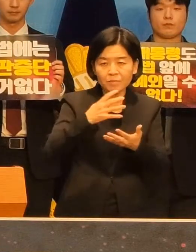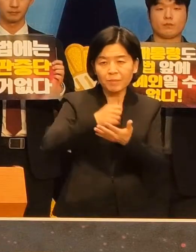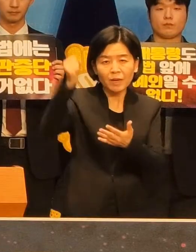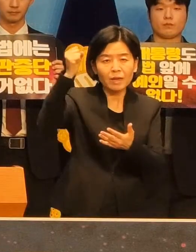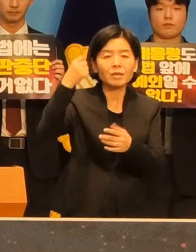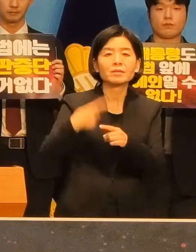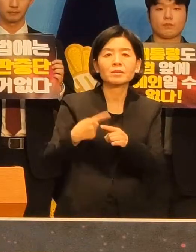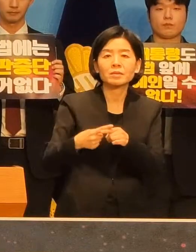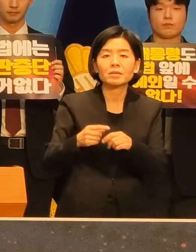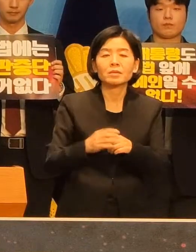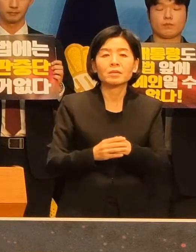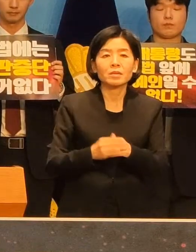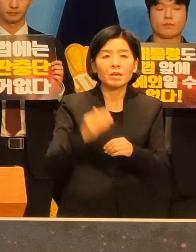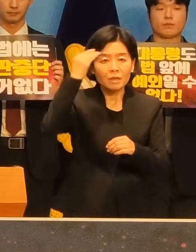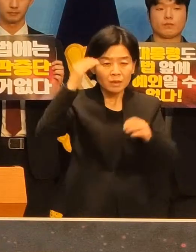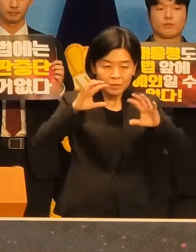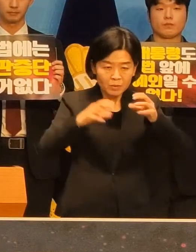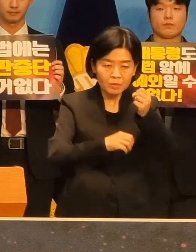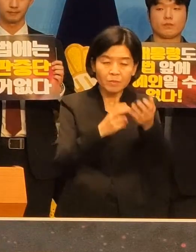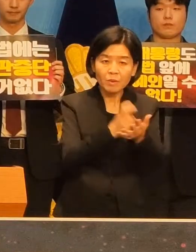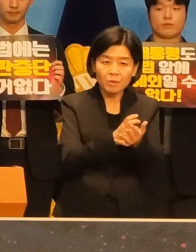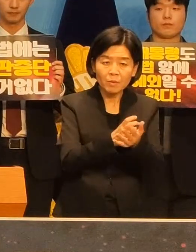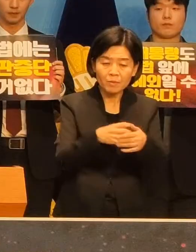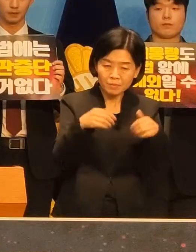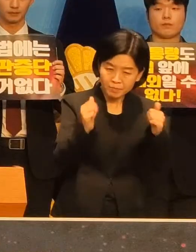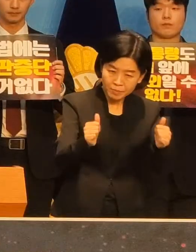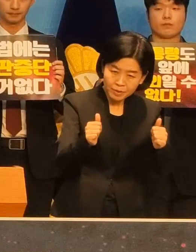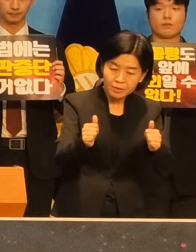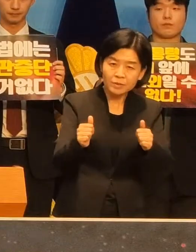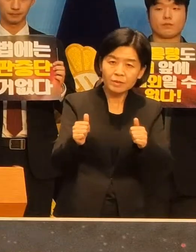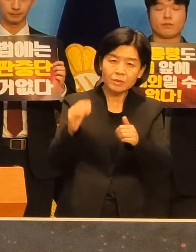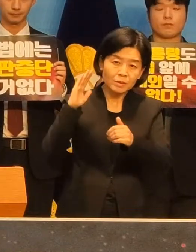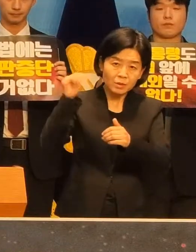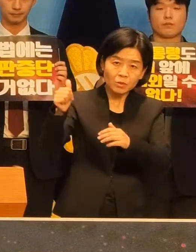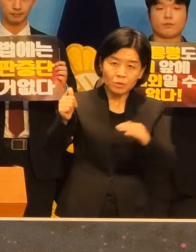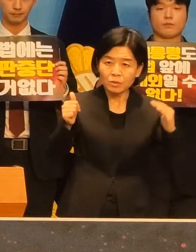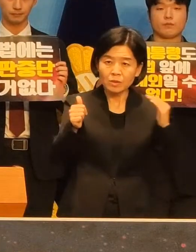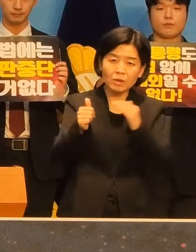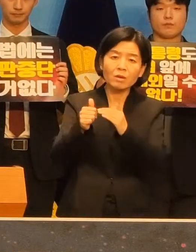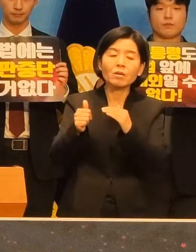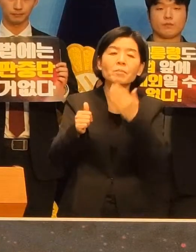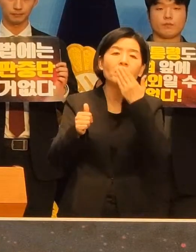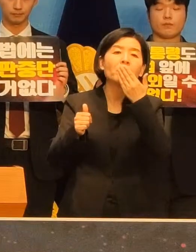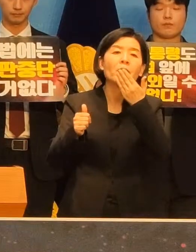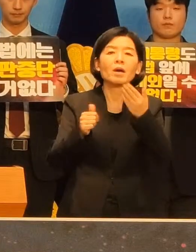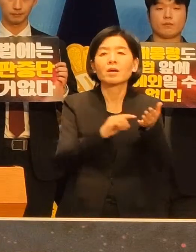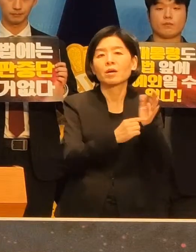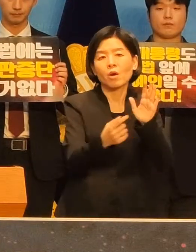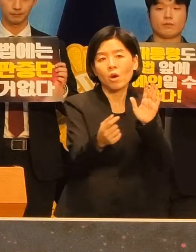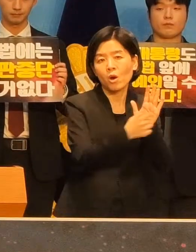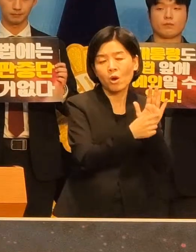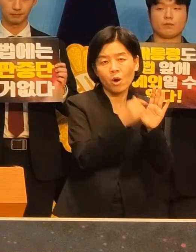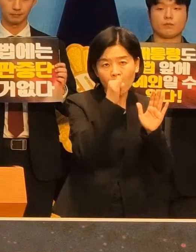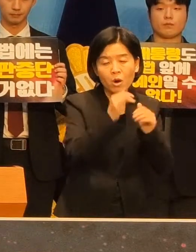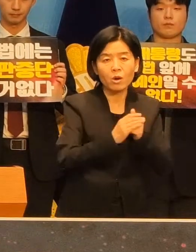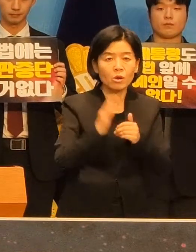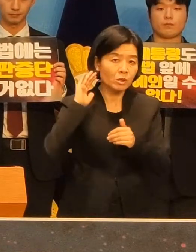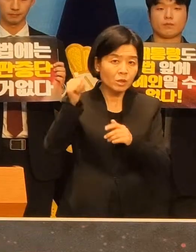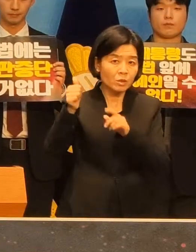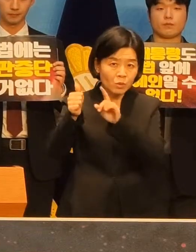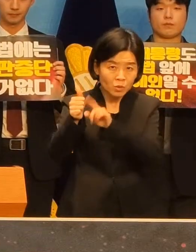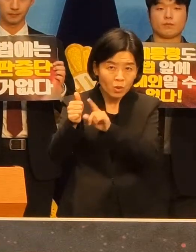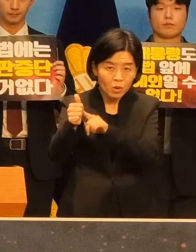대한민국 헌법은 대통령 또한 판결로서 자격을 상실할 수 있다고 명시하고 있습니다. 즉, 대통령이라